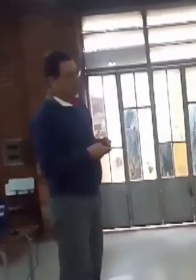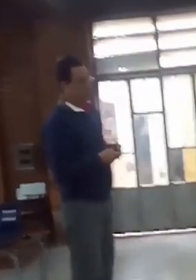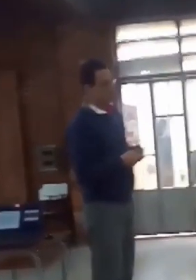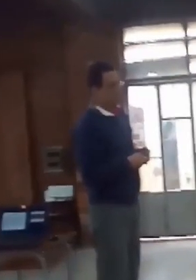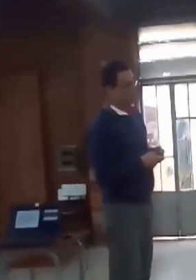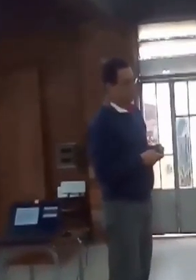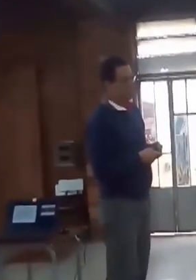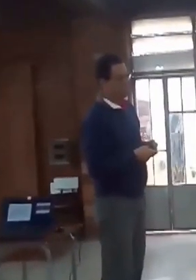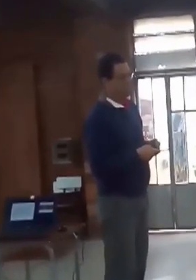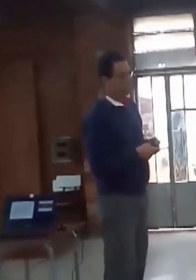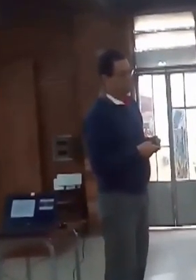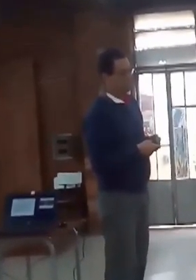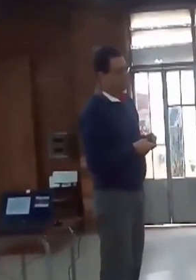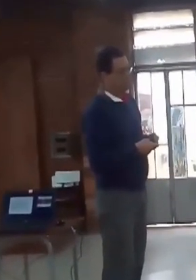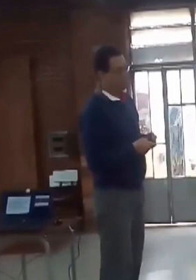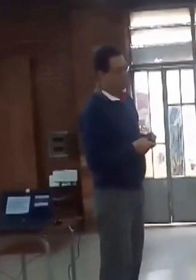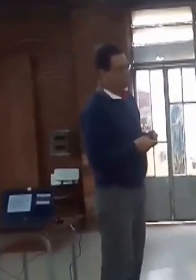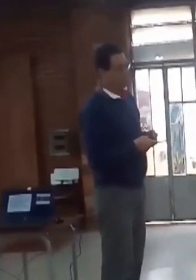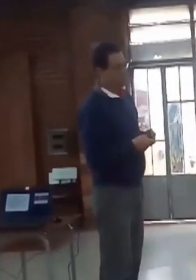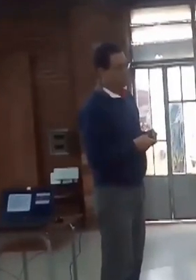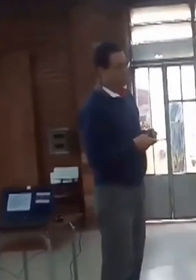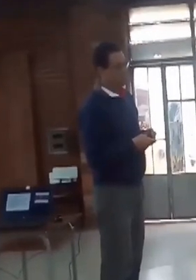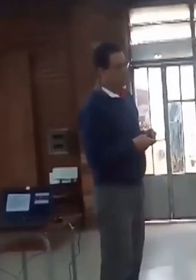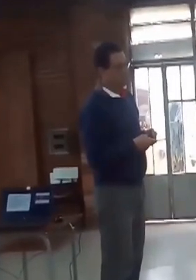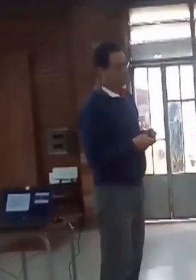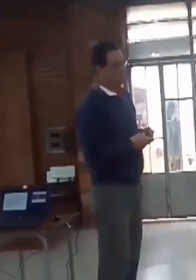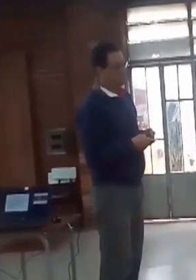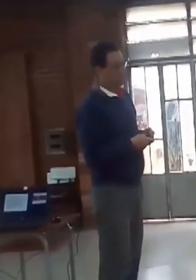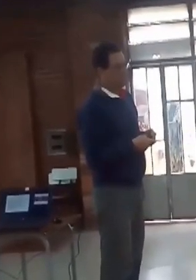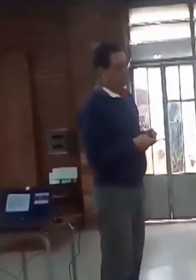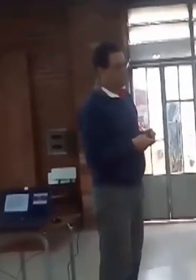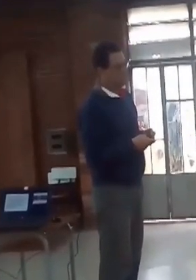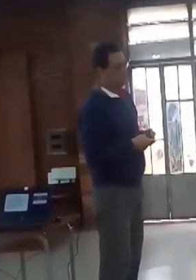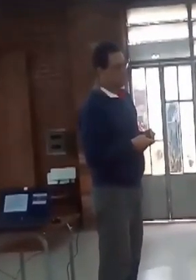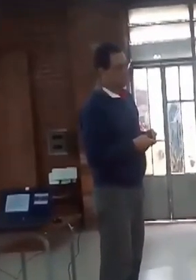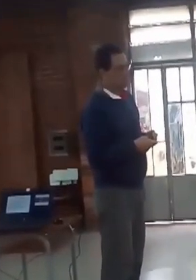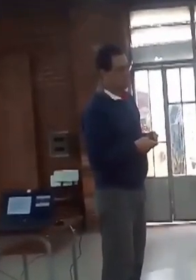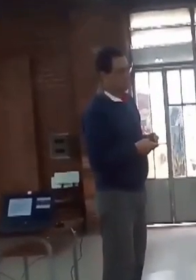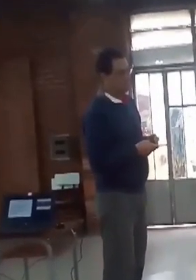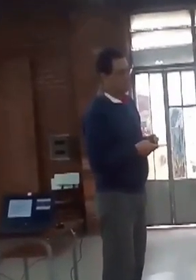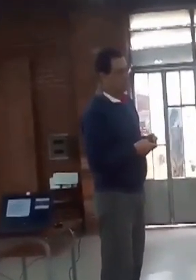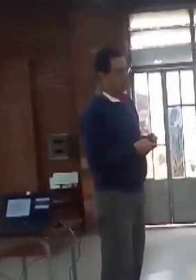tiene que, por ejemplo, entonar el himno nacional en lengua de señas, que